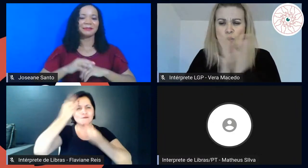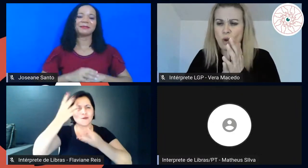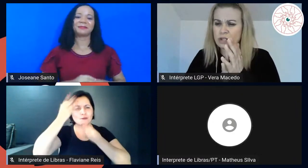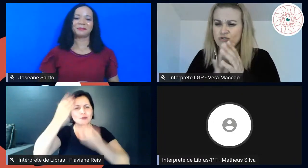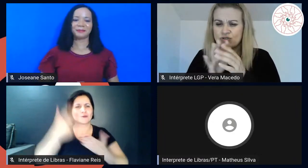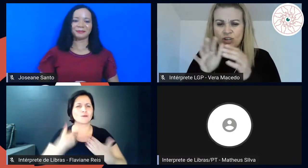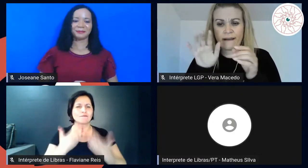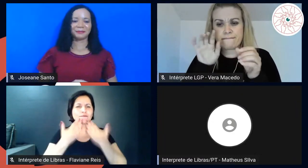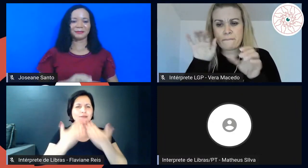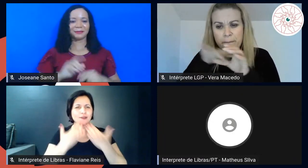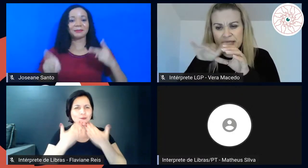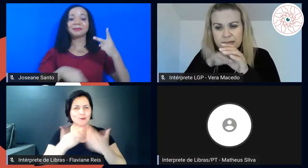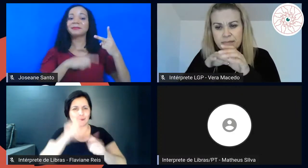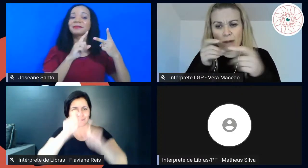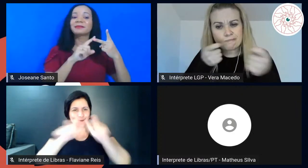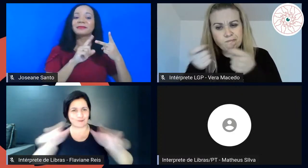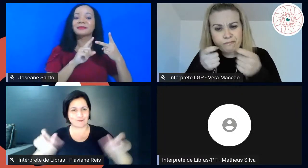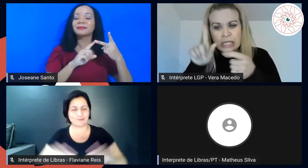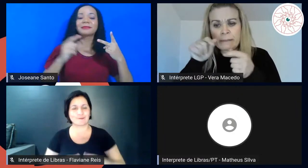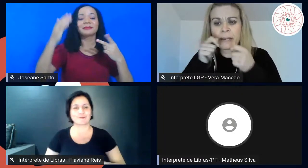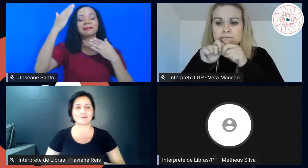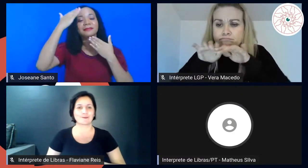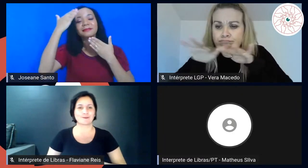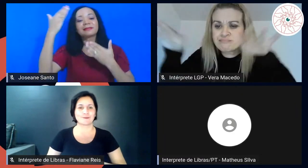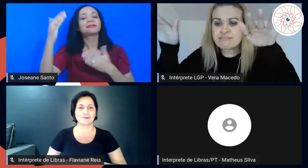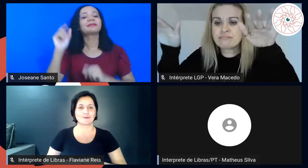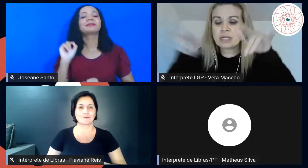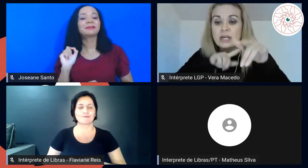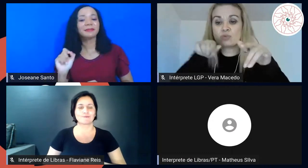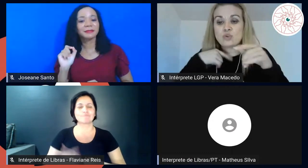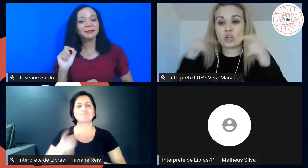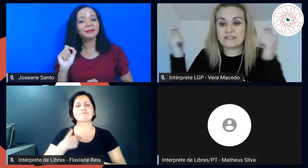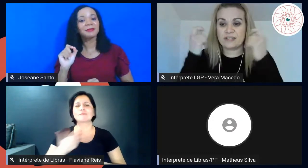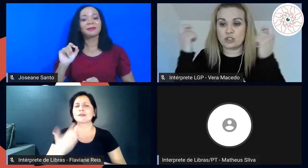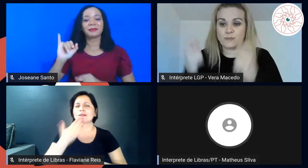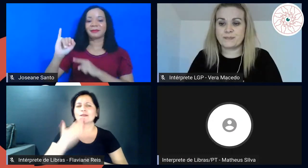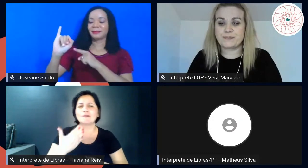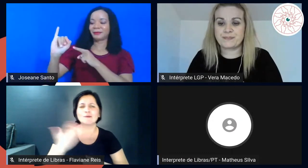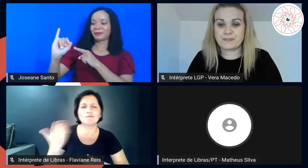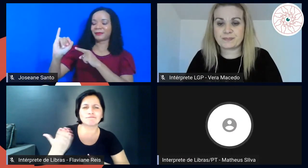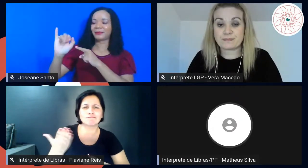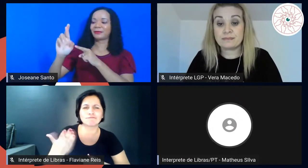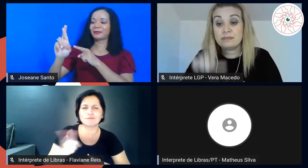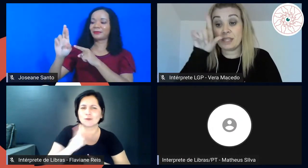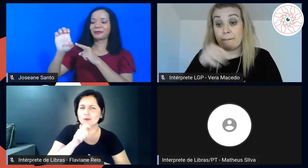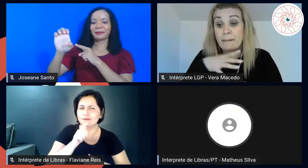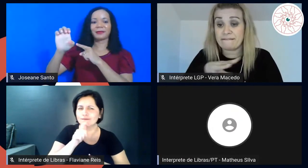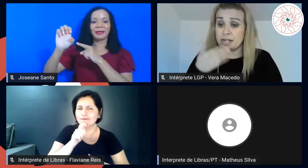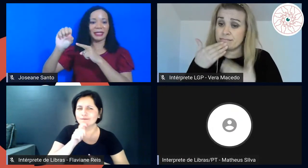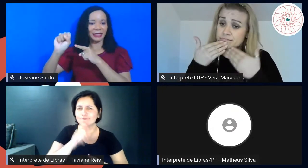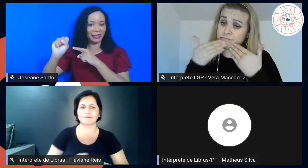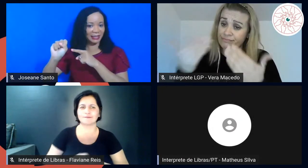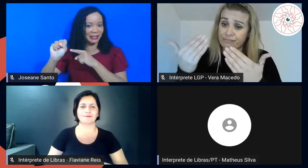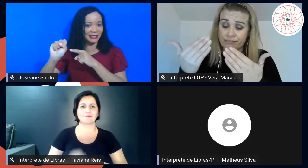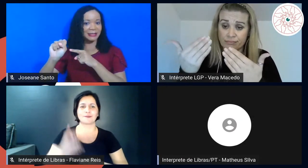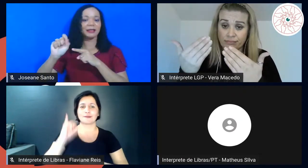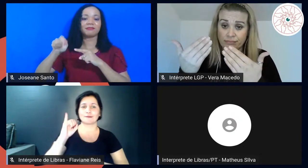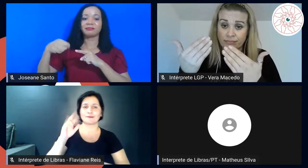envolvidos na parte de divulgação eh do nosso evento. Também queremos prestar nossos